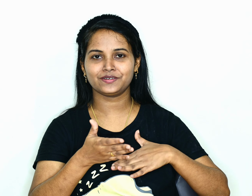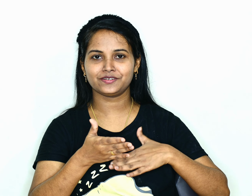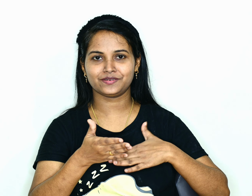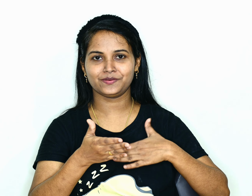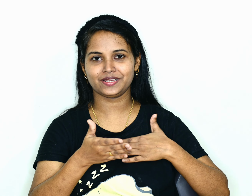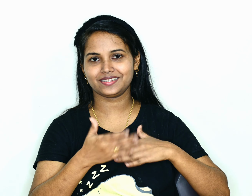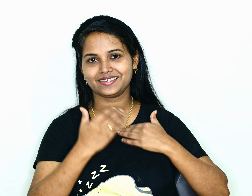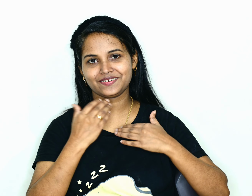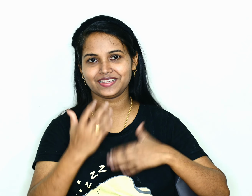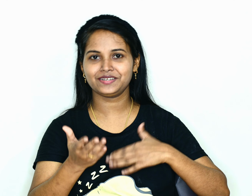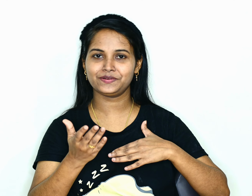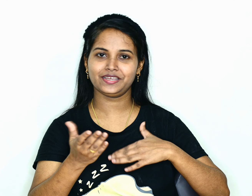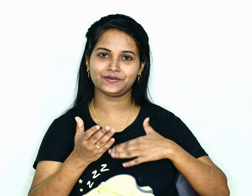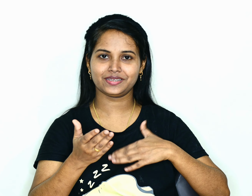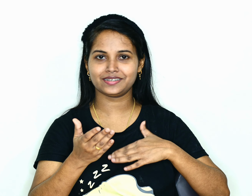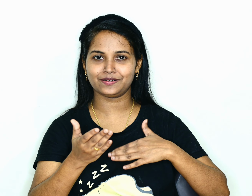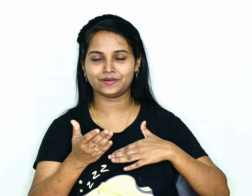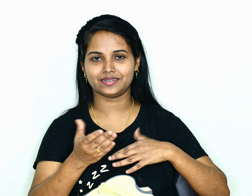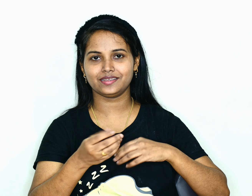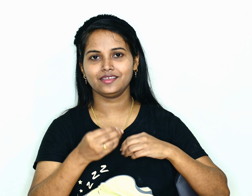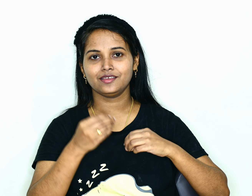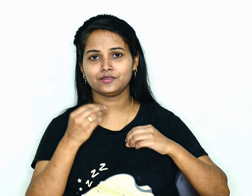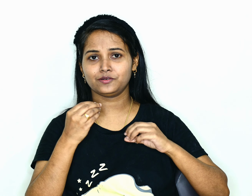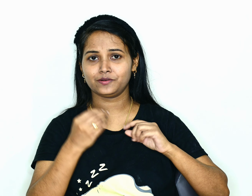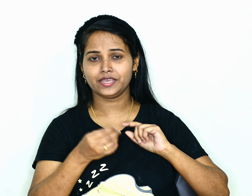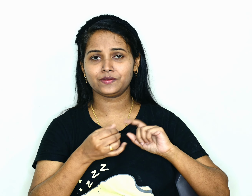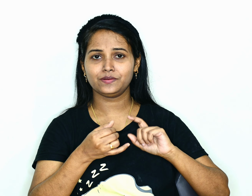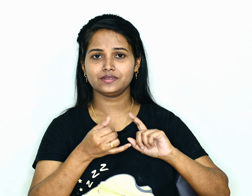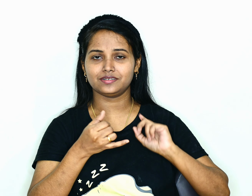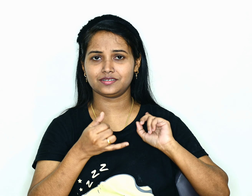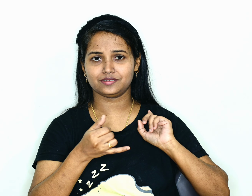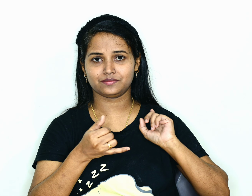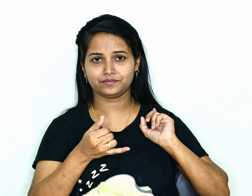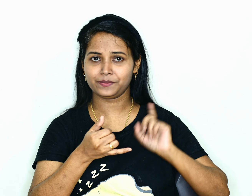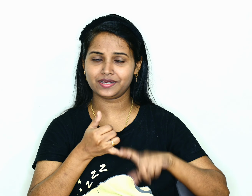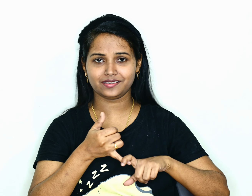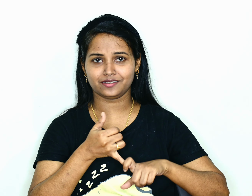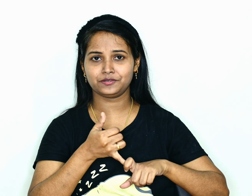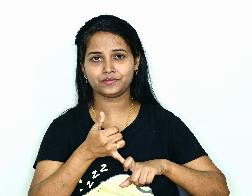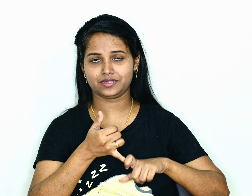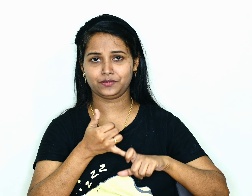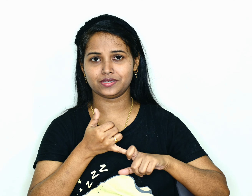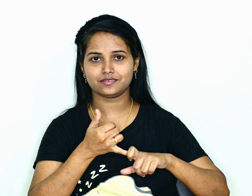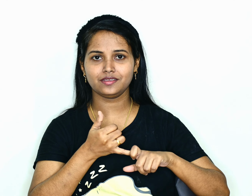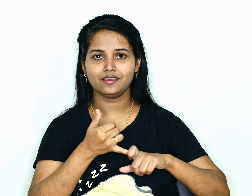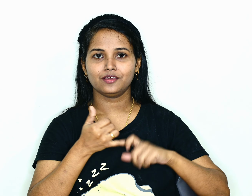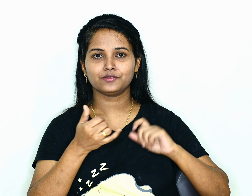होकर बोलने लगे कि ओके 2D एको कर लो करके। तो 2D एको बेबी का किया थ्रू USG। तो